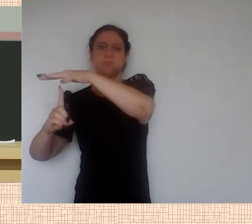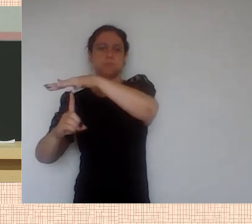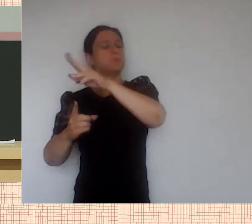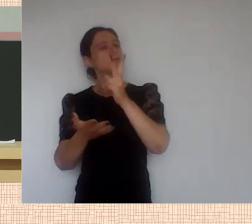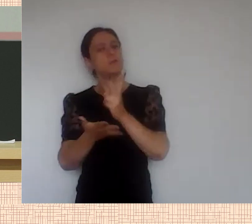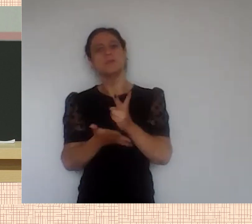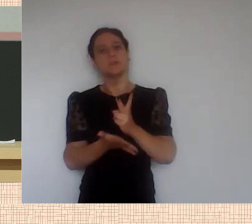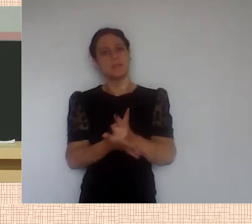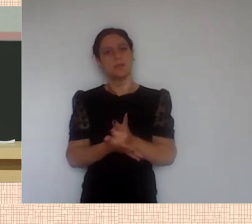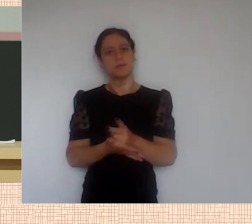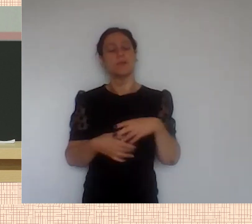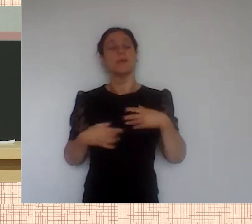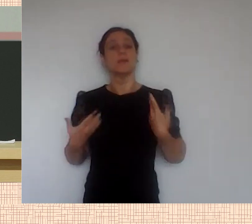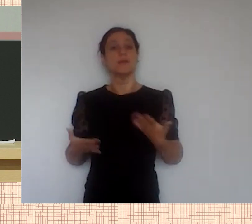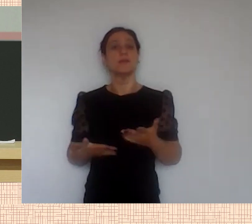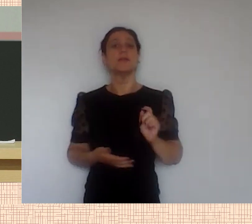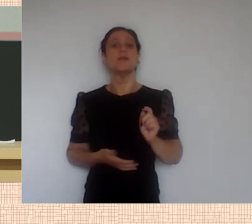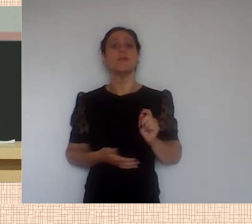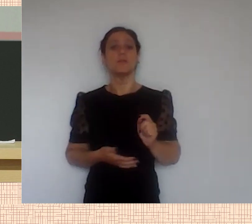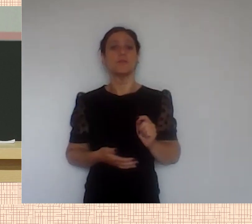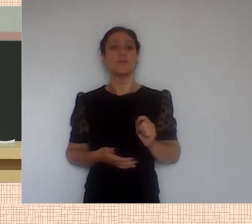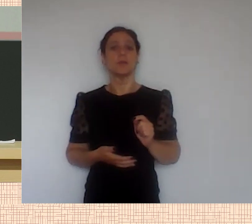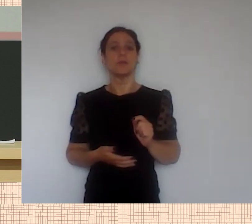obra do Senhor.